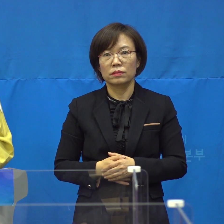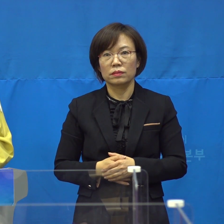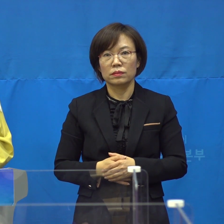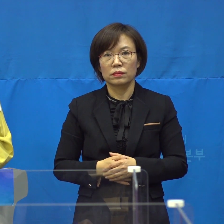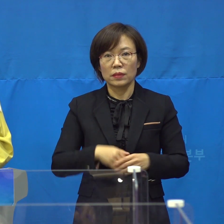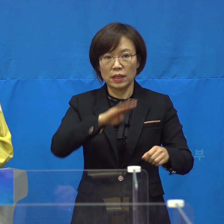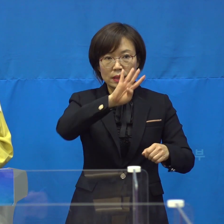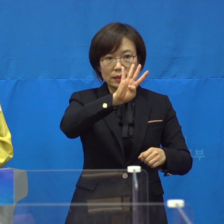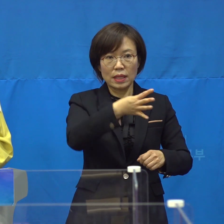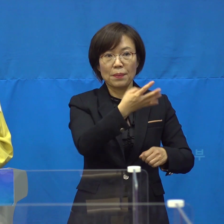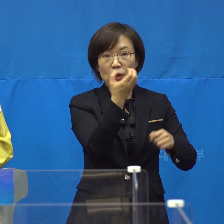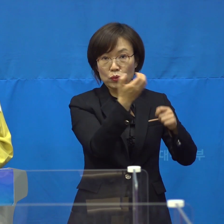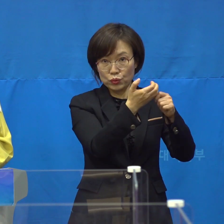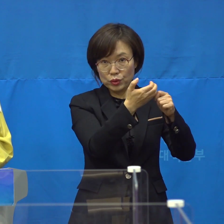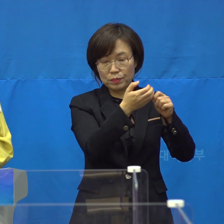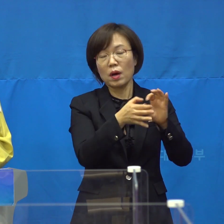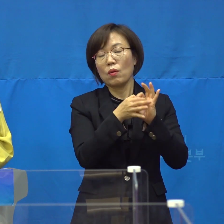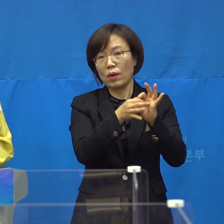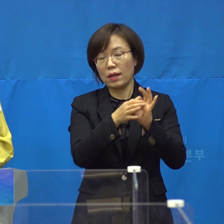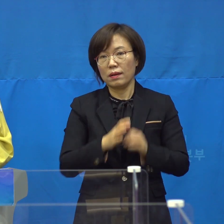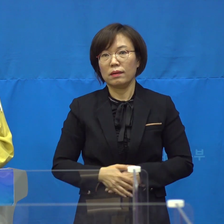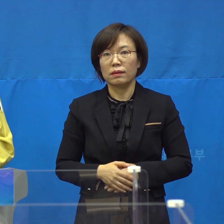울산 490번 확진자 관련입니다.